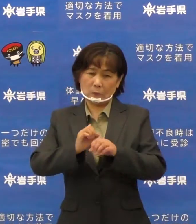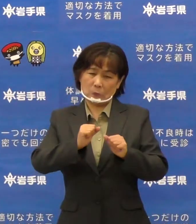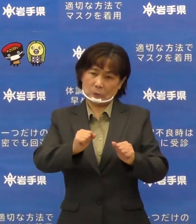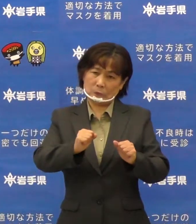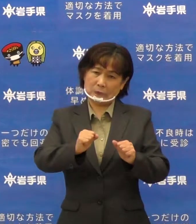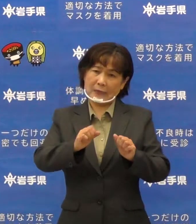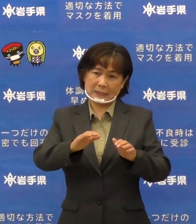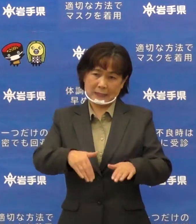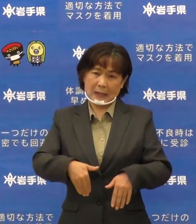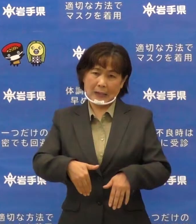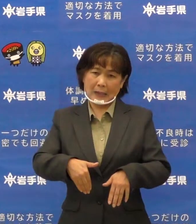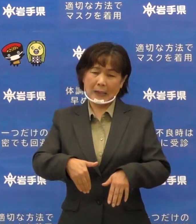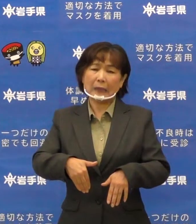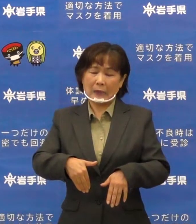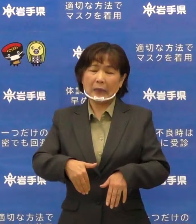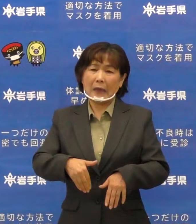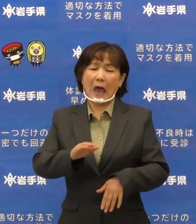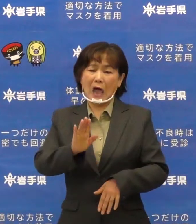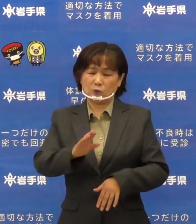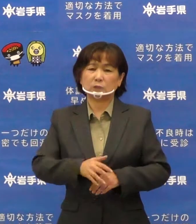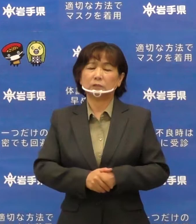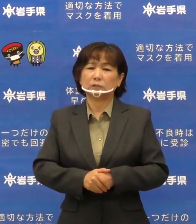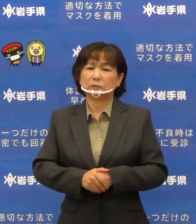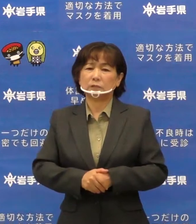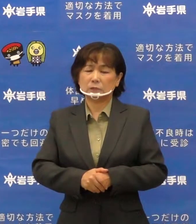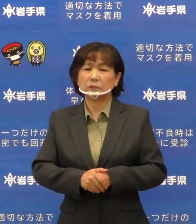ったと思うんですけれども、